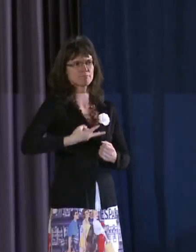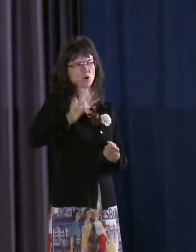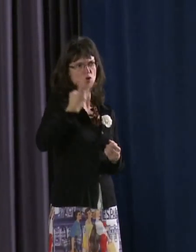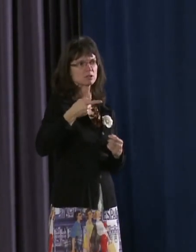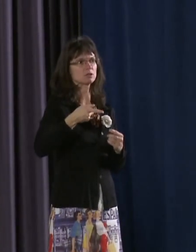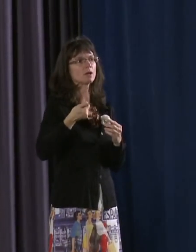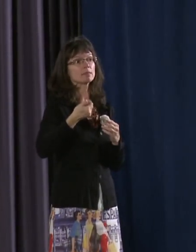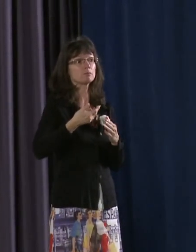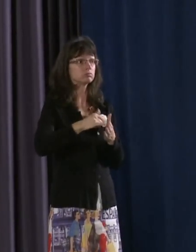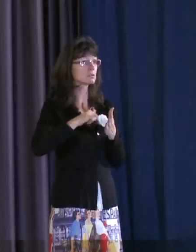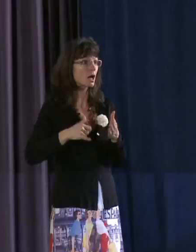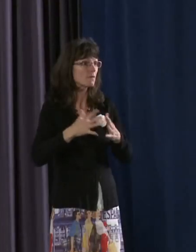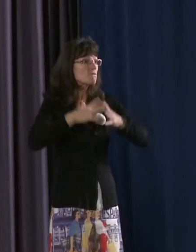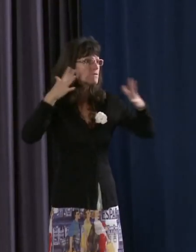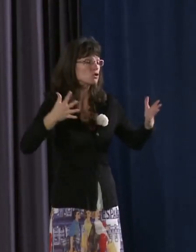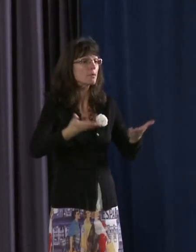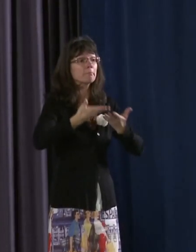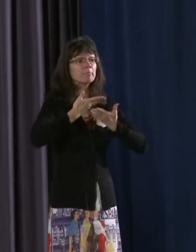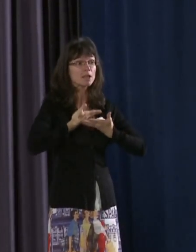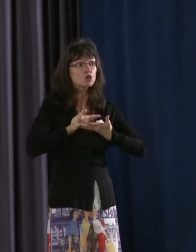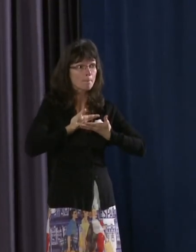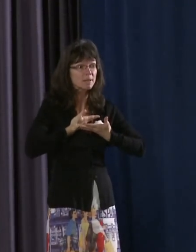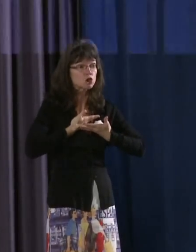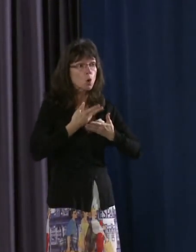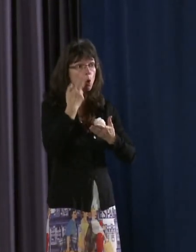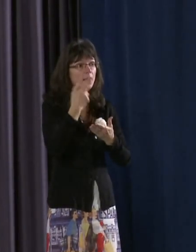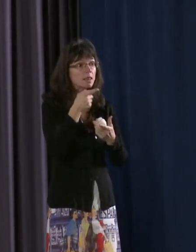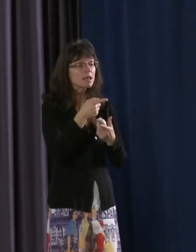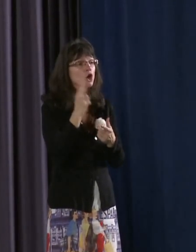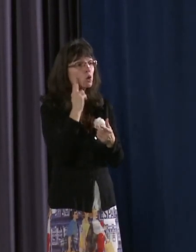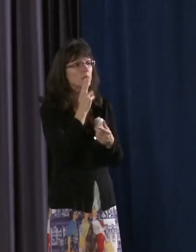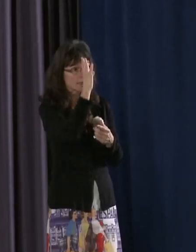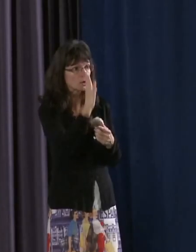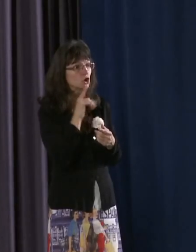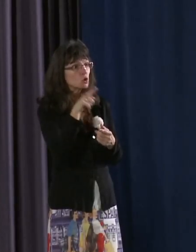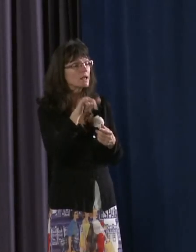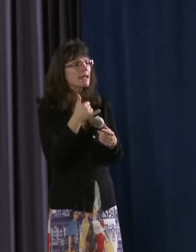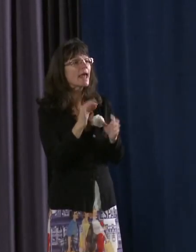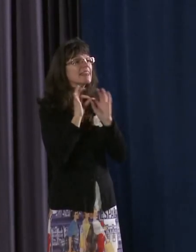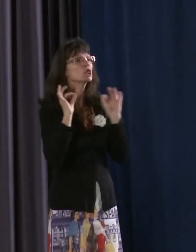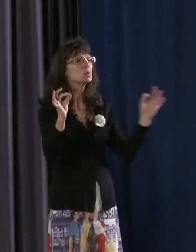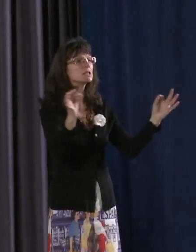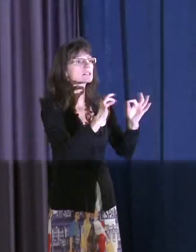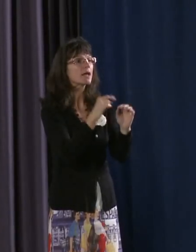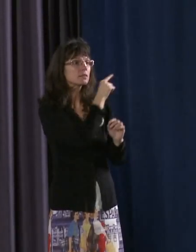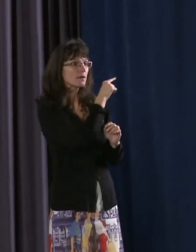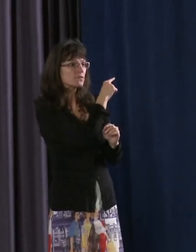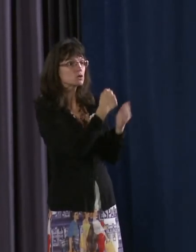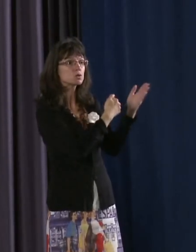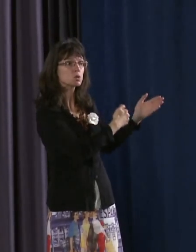večjo pridobitev, kar se tiče gluhih in naglušnih. To je indukcijska zanka, ki se nahaja v sosednji dvorani, v naši gledališki